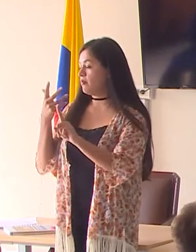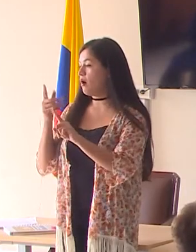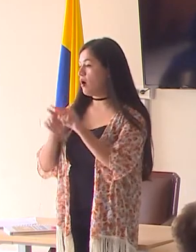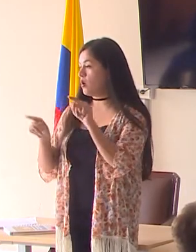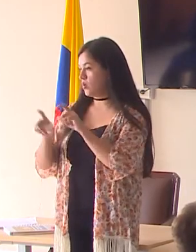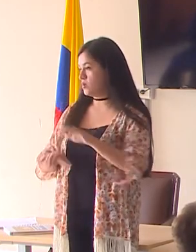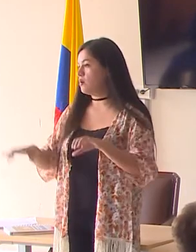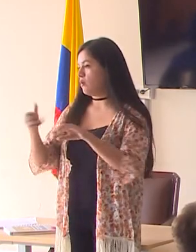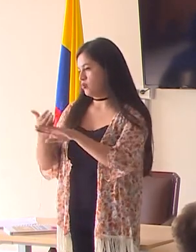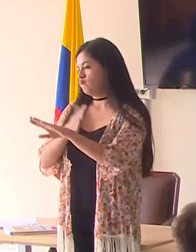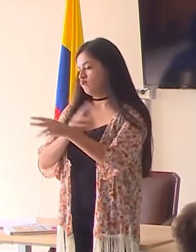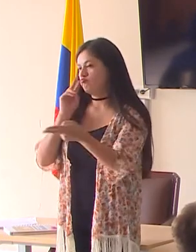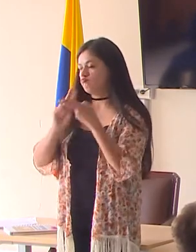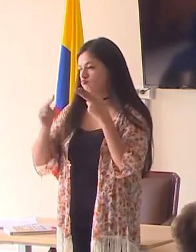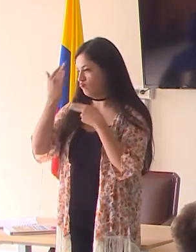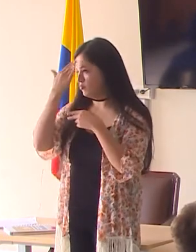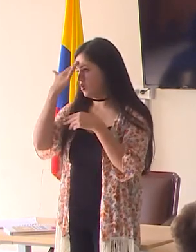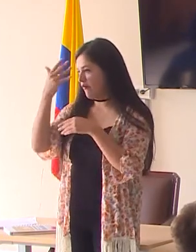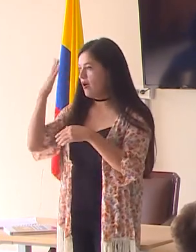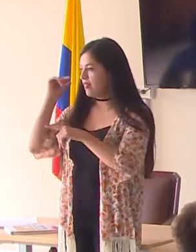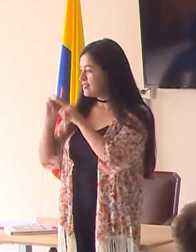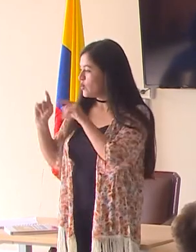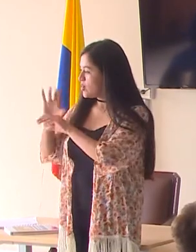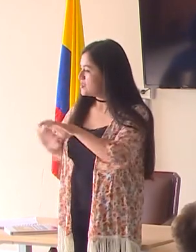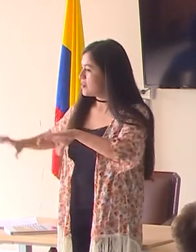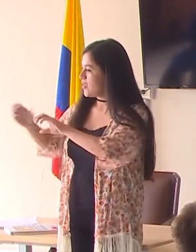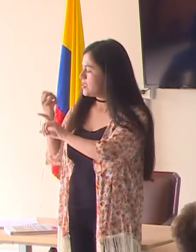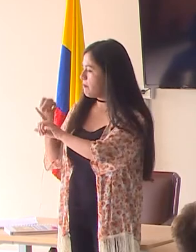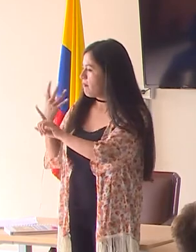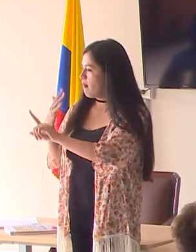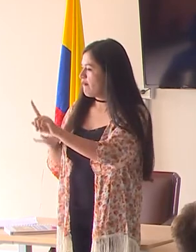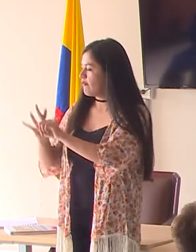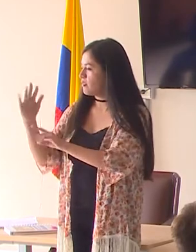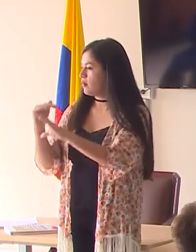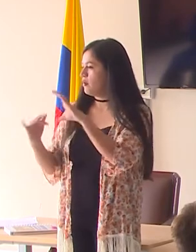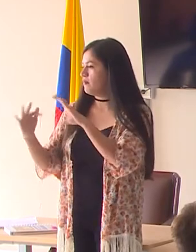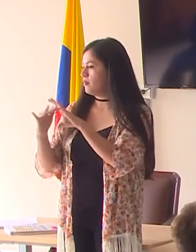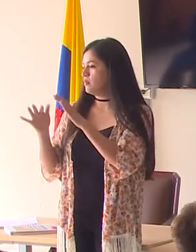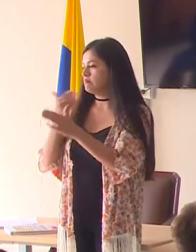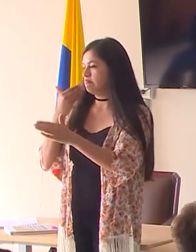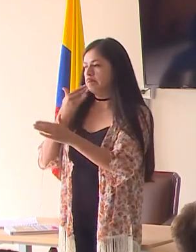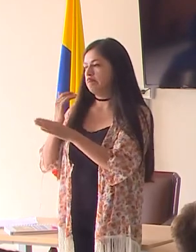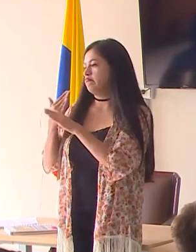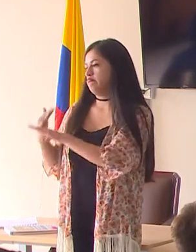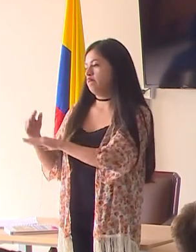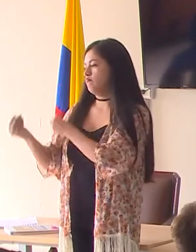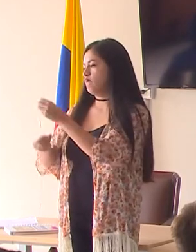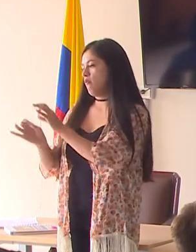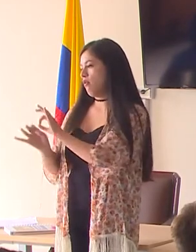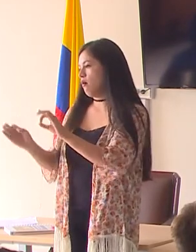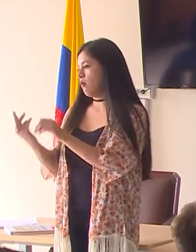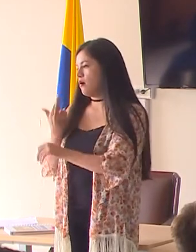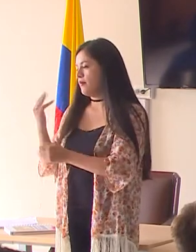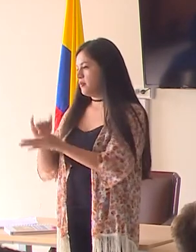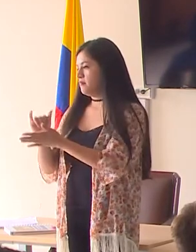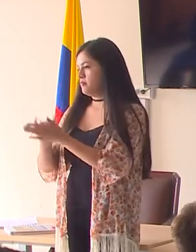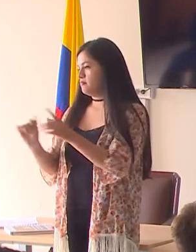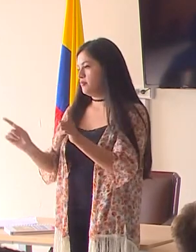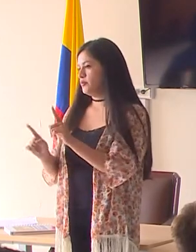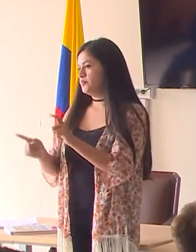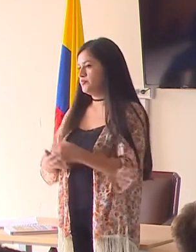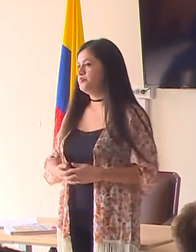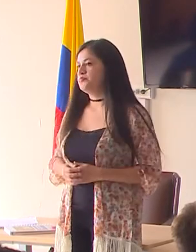tiene referencia histórica han han generado digamos problemas y situaciones complejas para los habitantes de ciertos